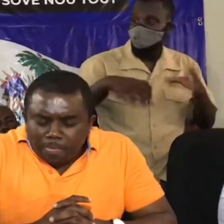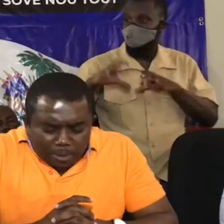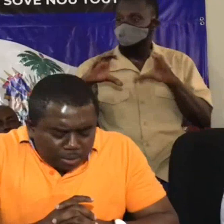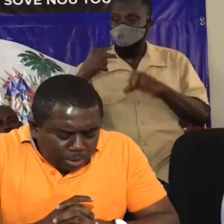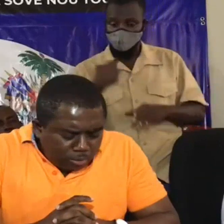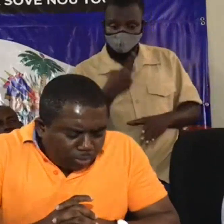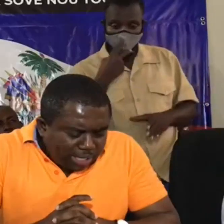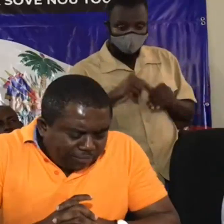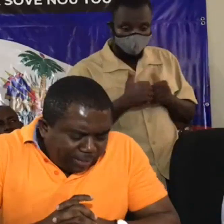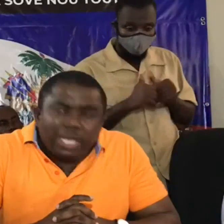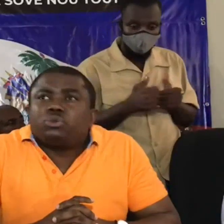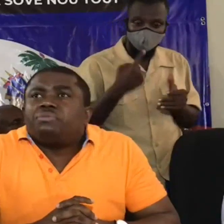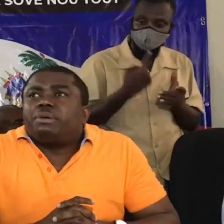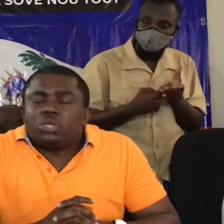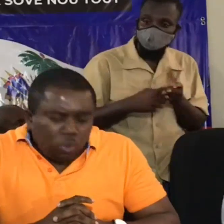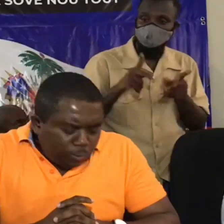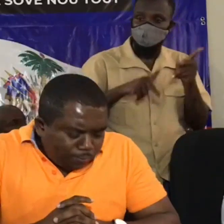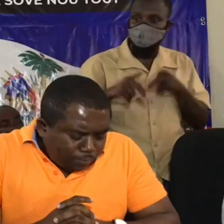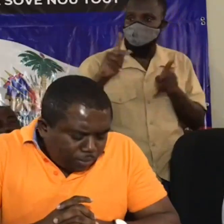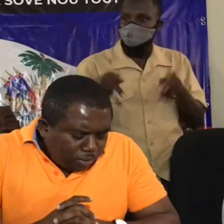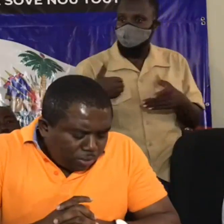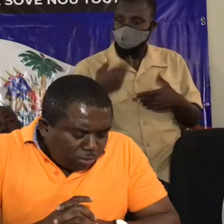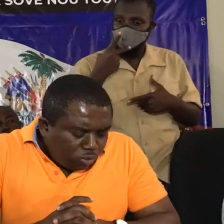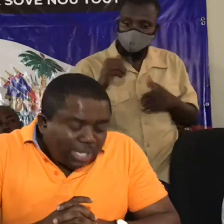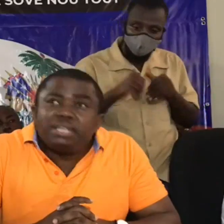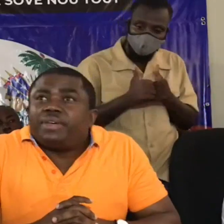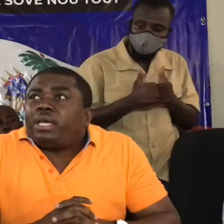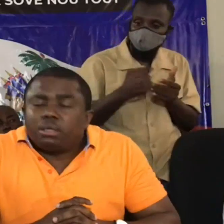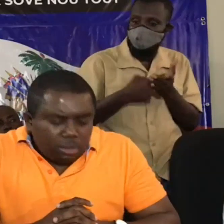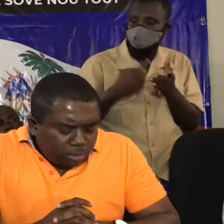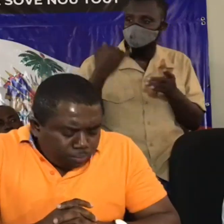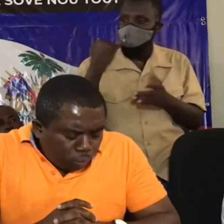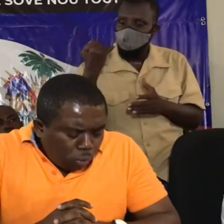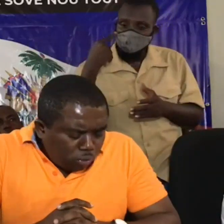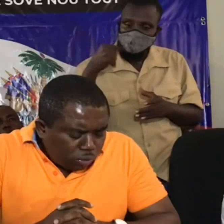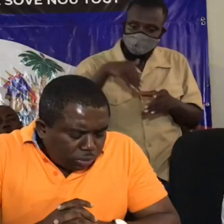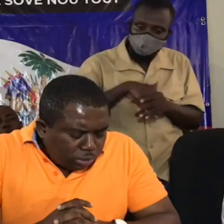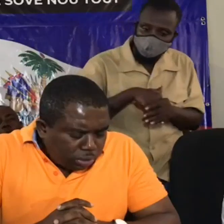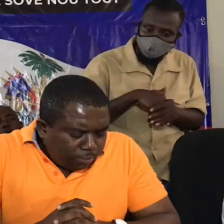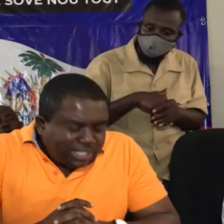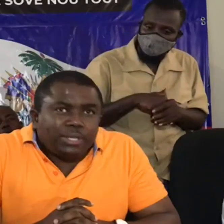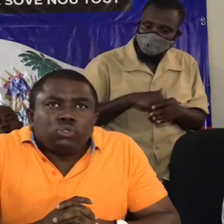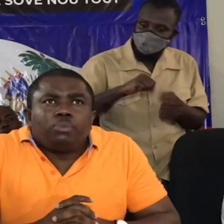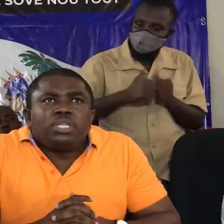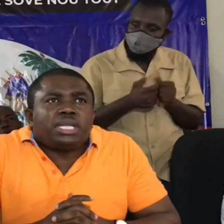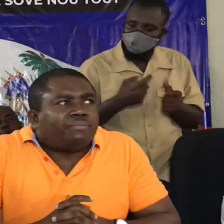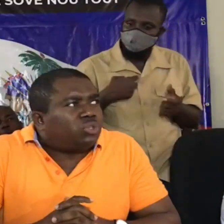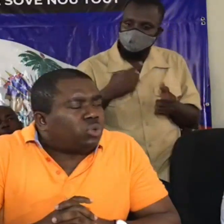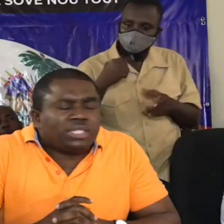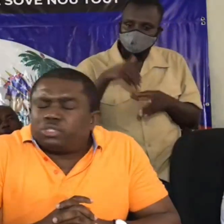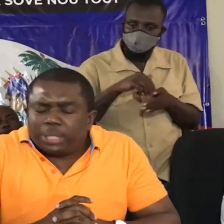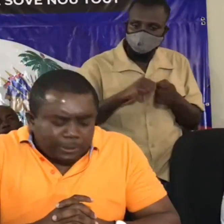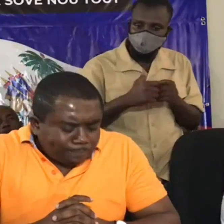caillou. Au moment arrivé pour rejoindre une famille. Au moment arrivé pour persécution politique